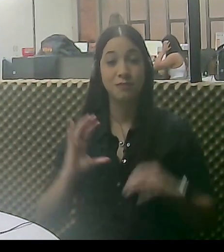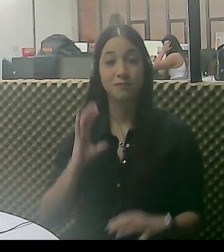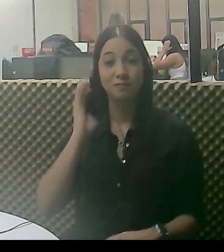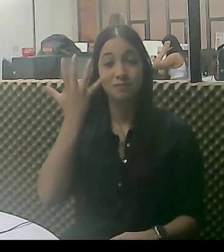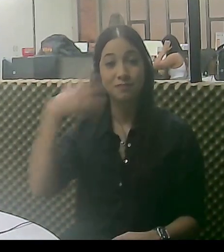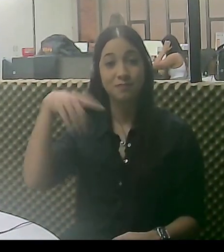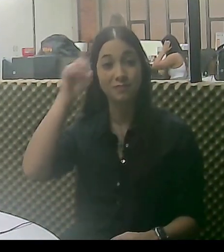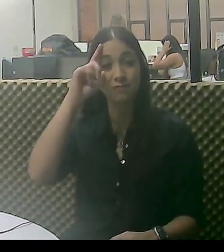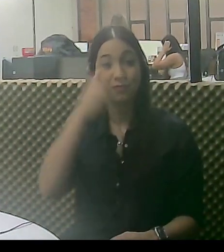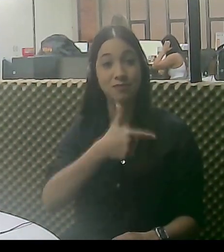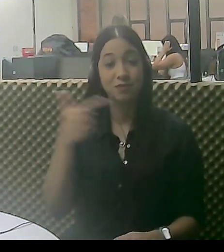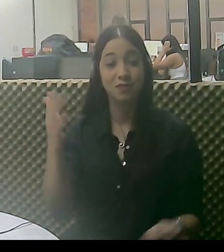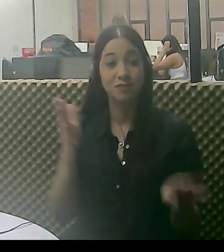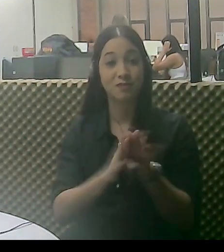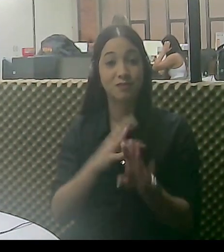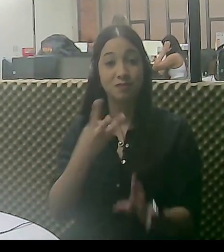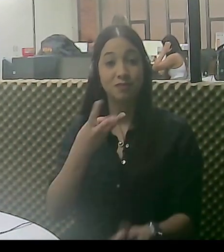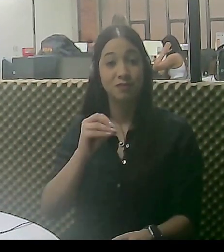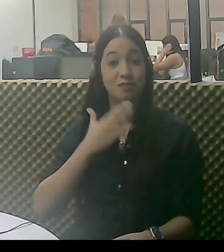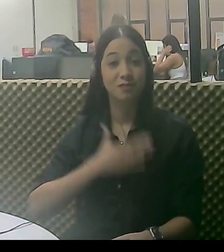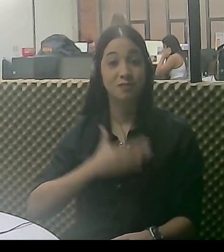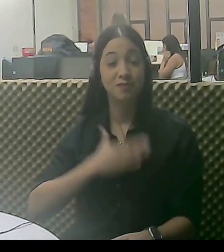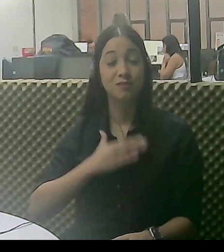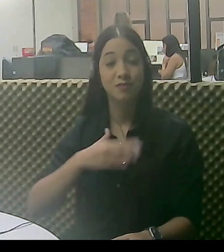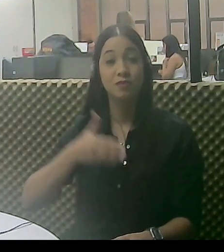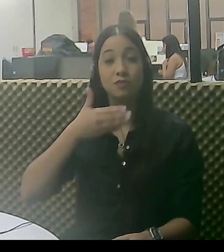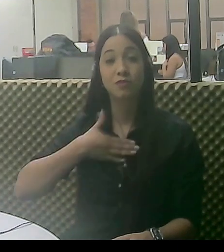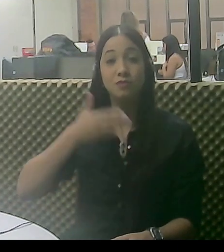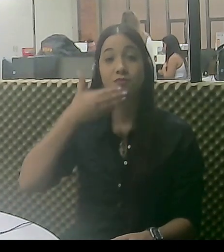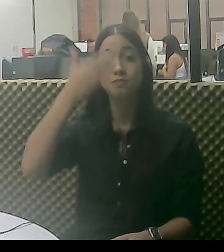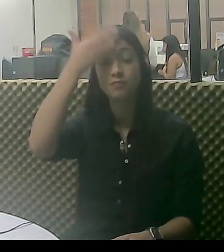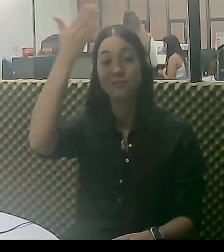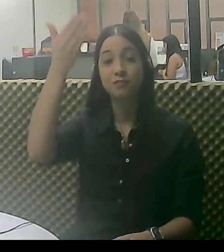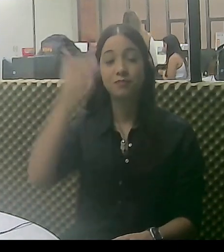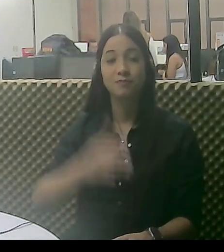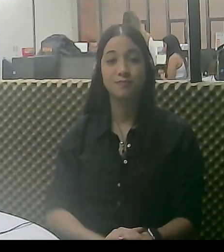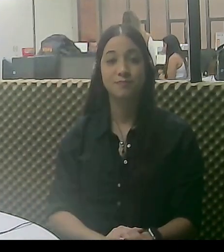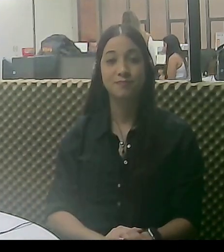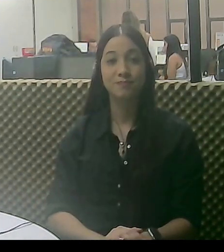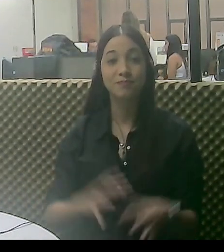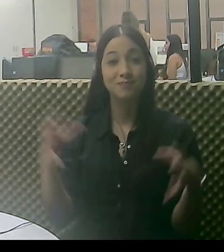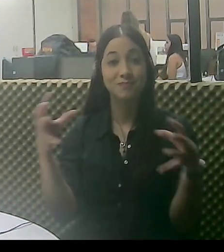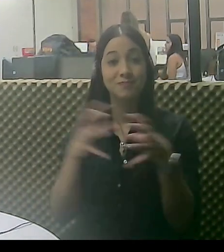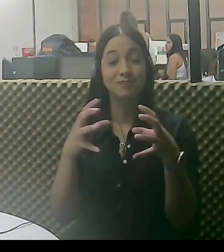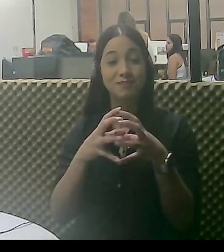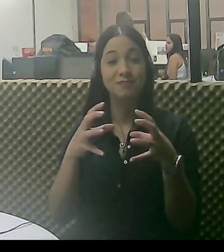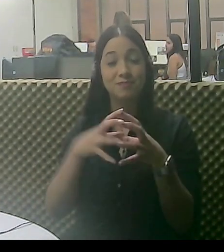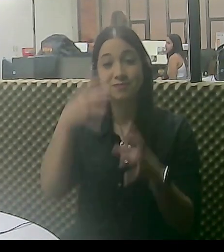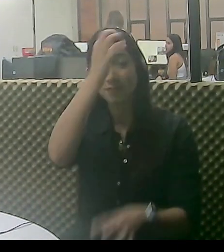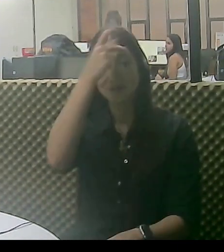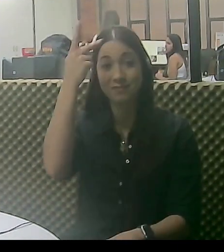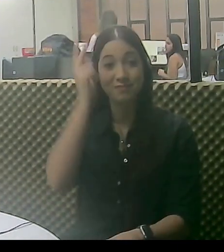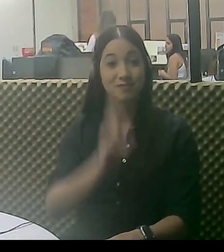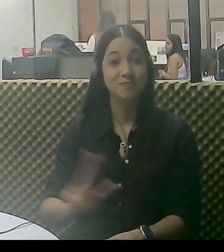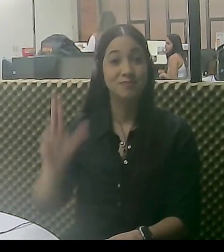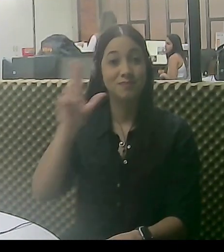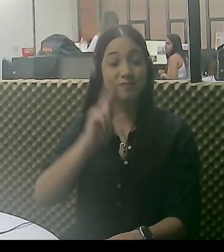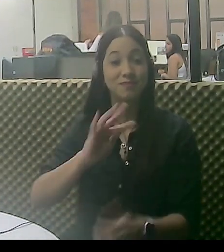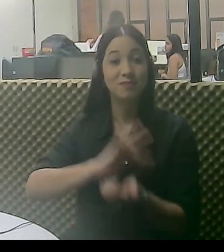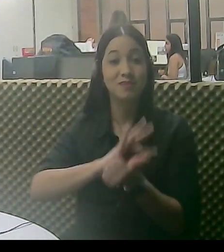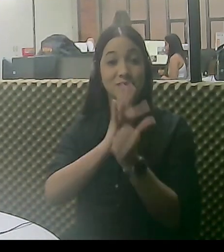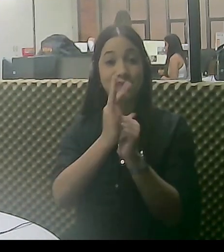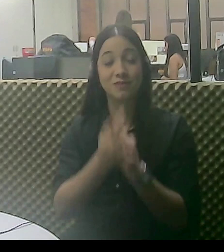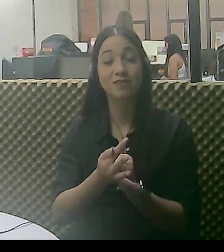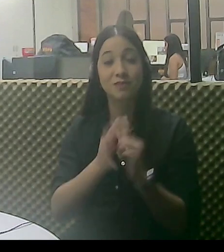acontecerá de 22 a 30 de agosto em Dubai, nos Emirados Árabes. Eles integram a equipe da Prefeitura de Uberlândia por meio da